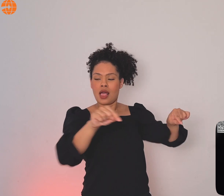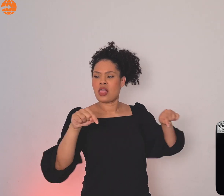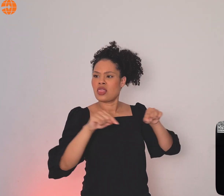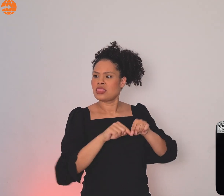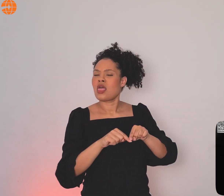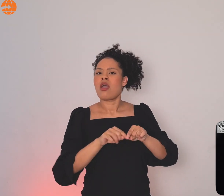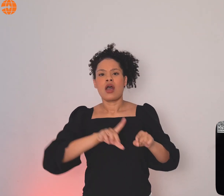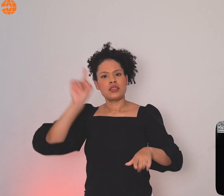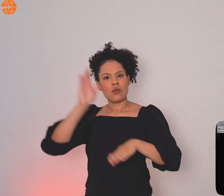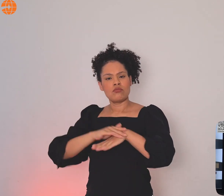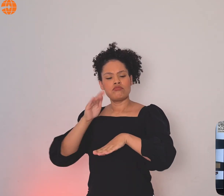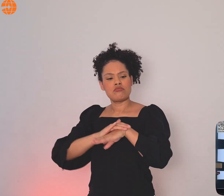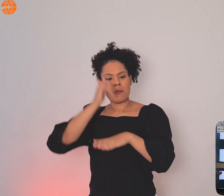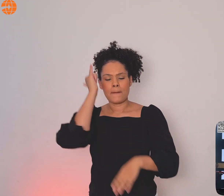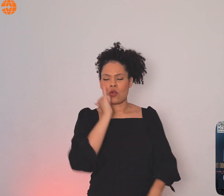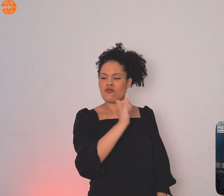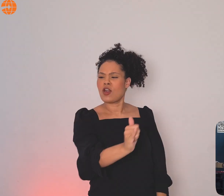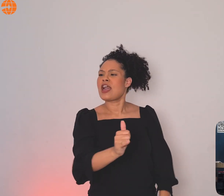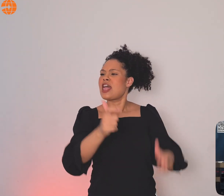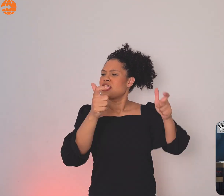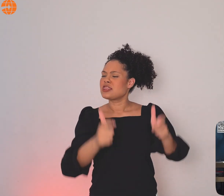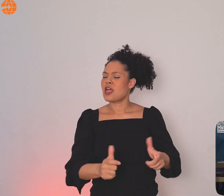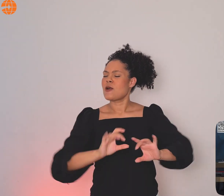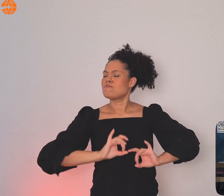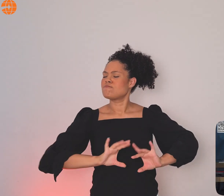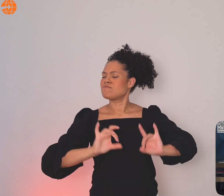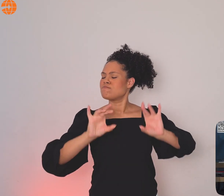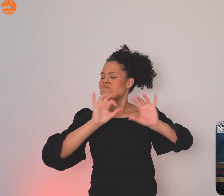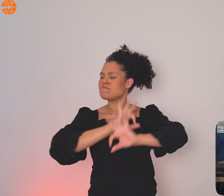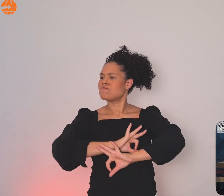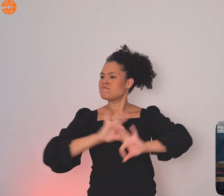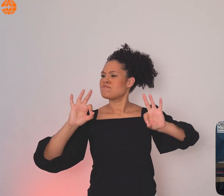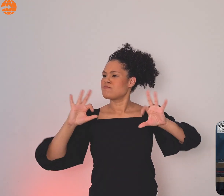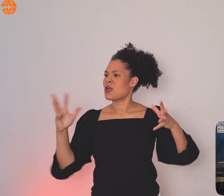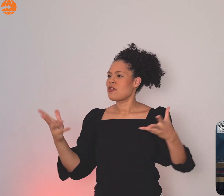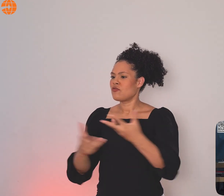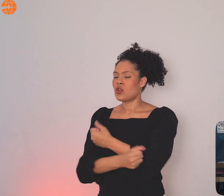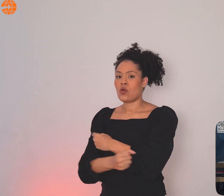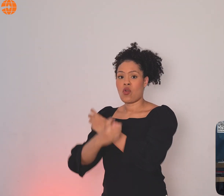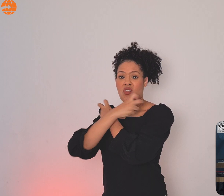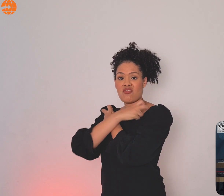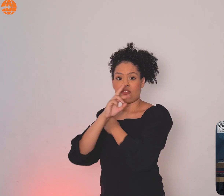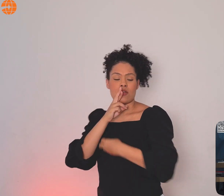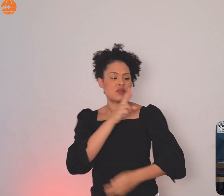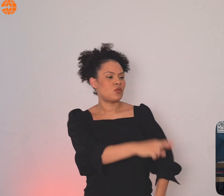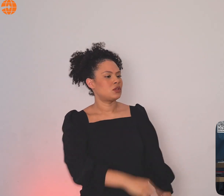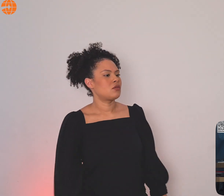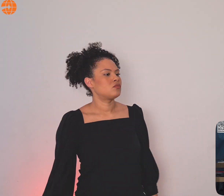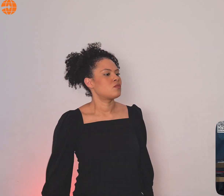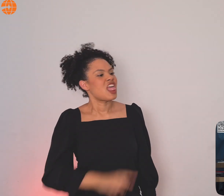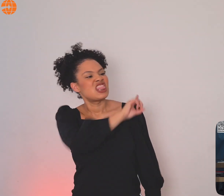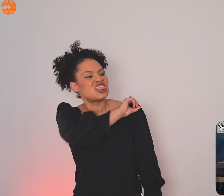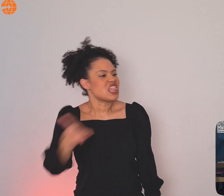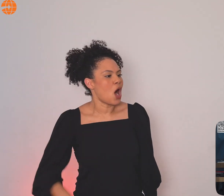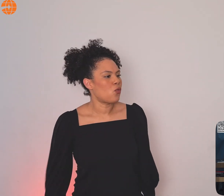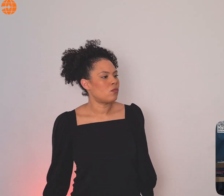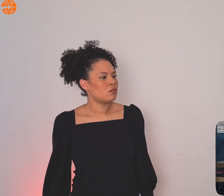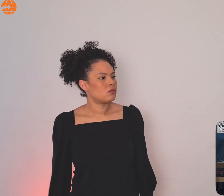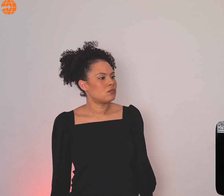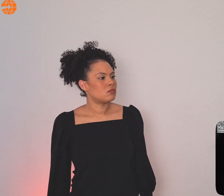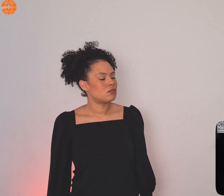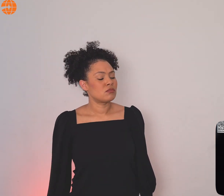terra fértil, que mana leite e mel. O faraó falou: mas não vou liberar mesmo, eles são minha